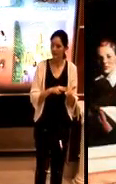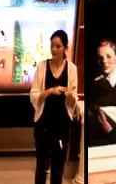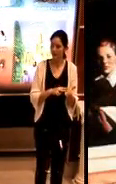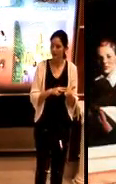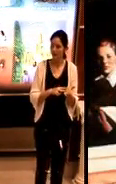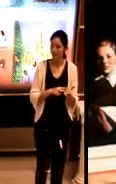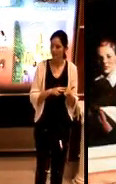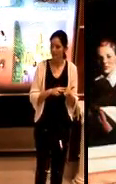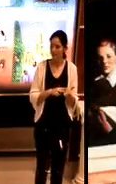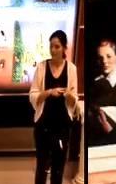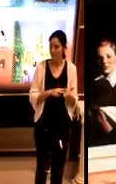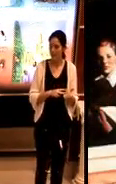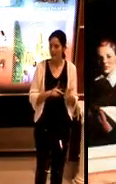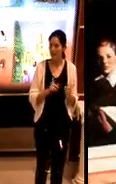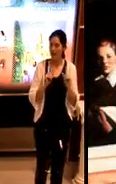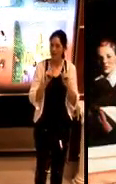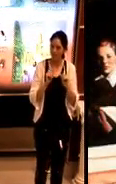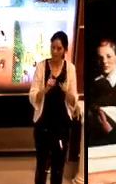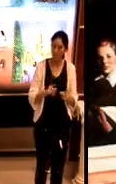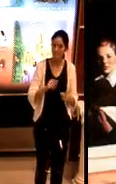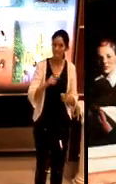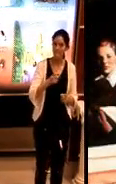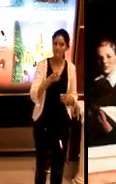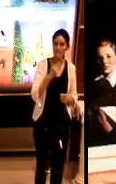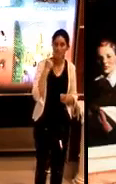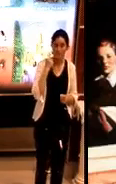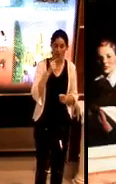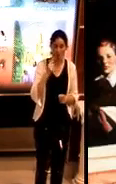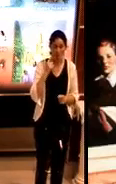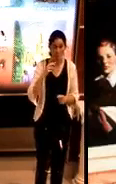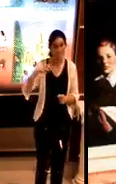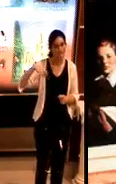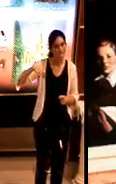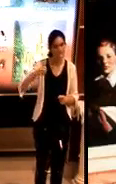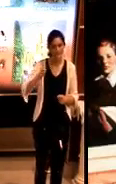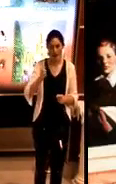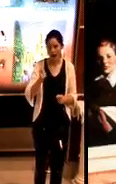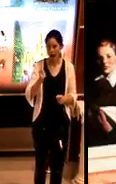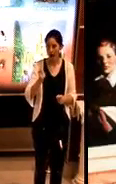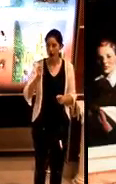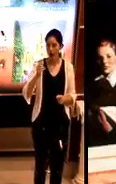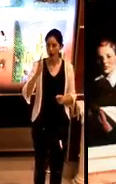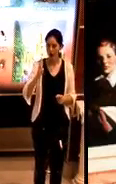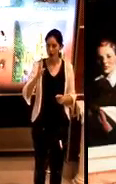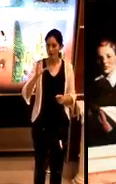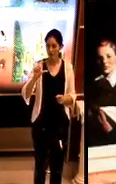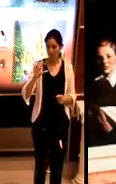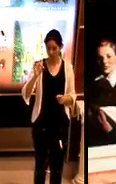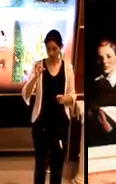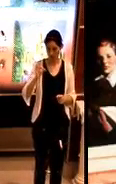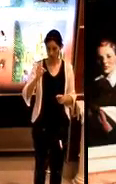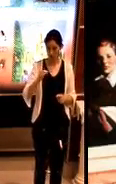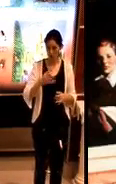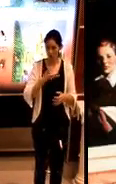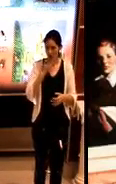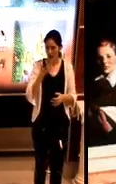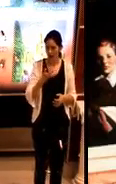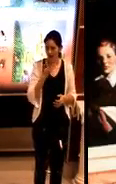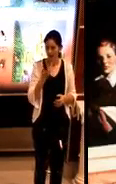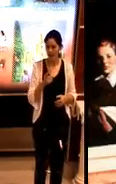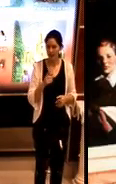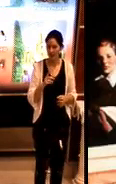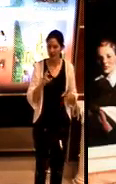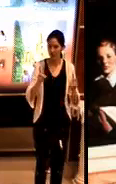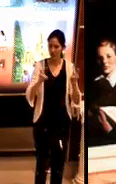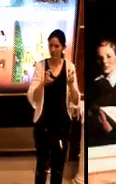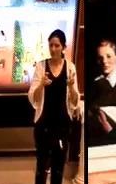mismo apóstol Pablo, él dice que podemos anular la gracia divina. Es algo terrible esto.